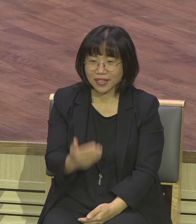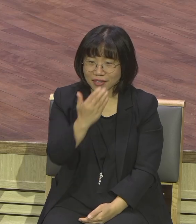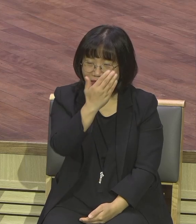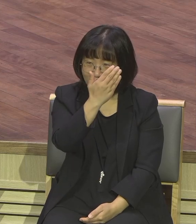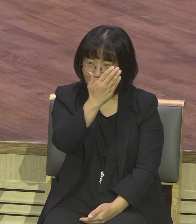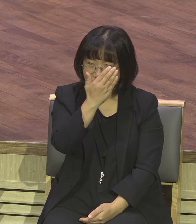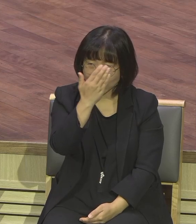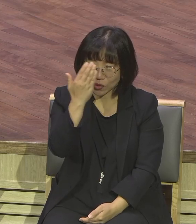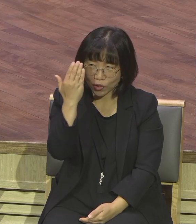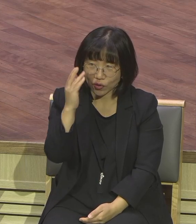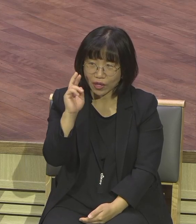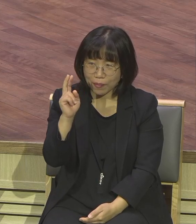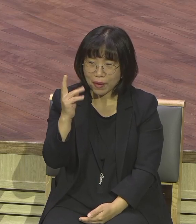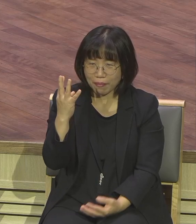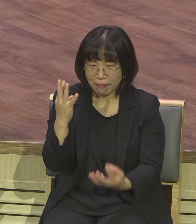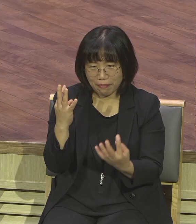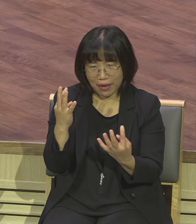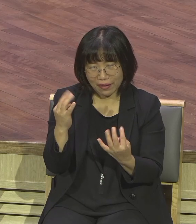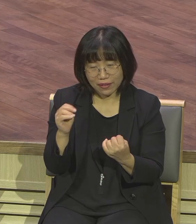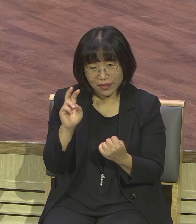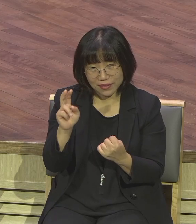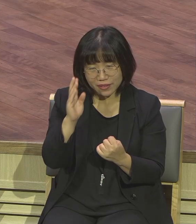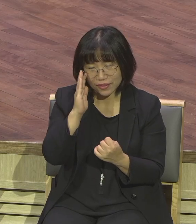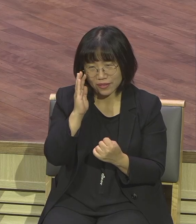청년들이 아무래도 면역력이 세겠지.